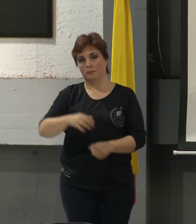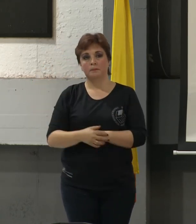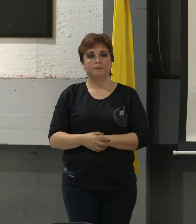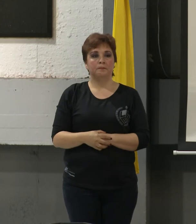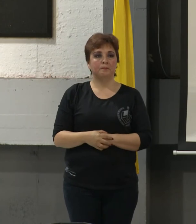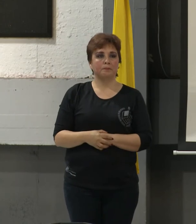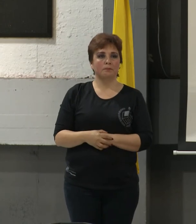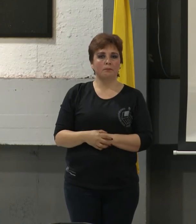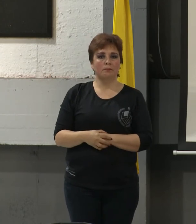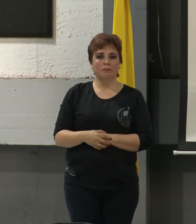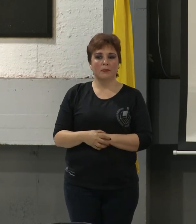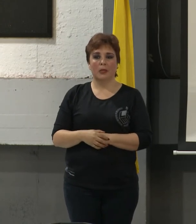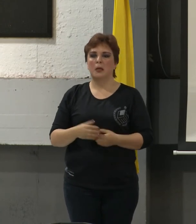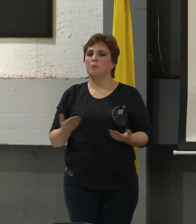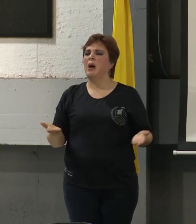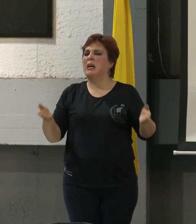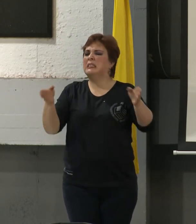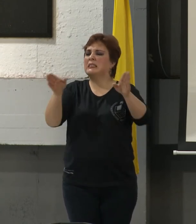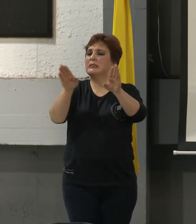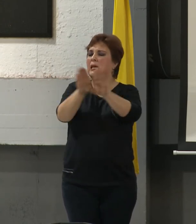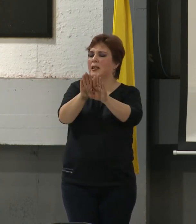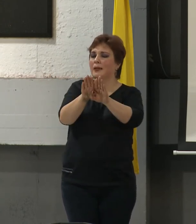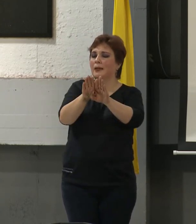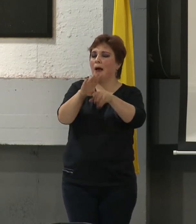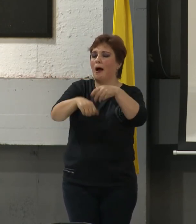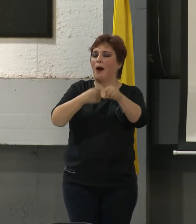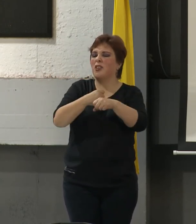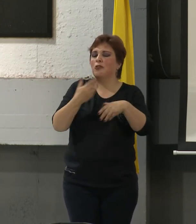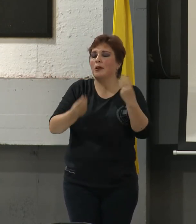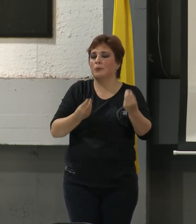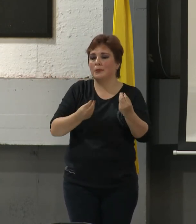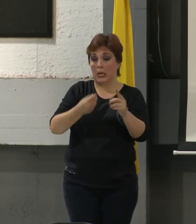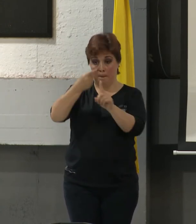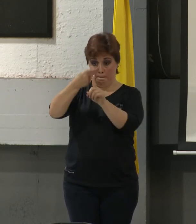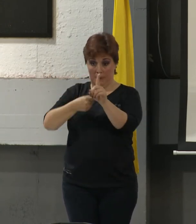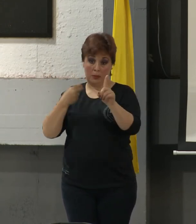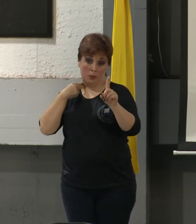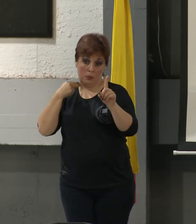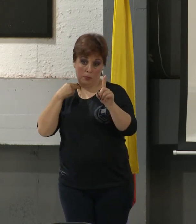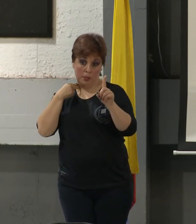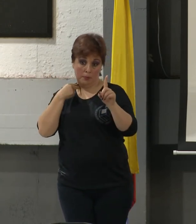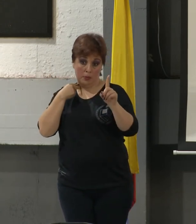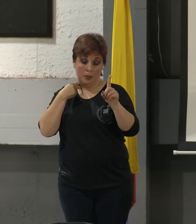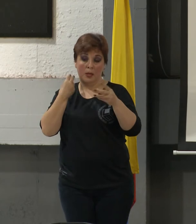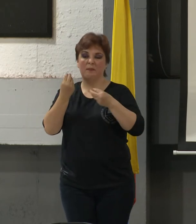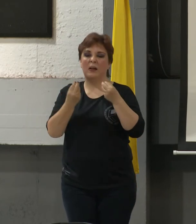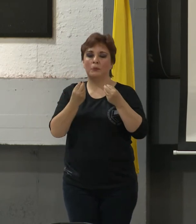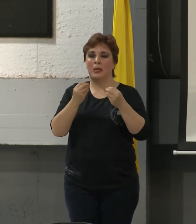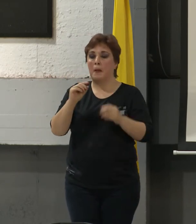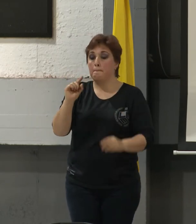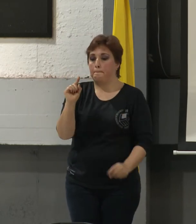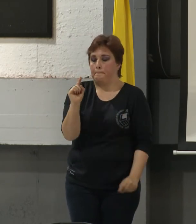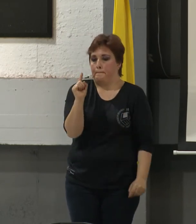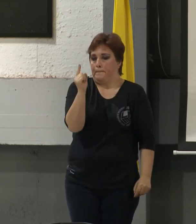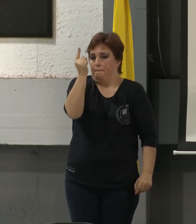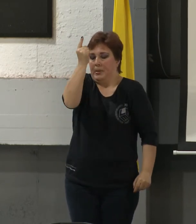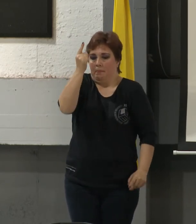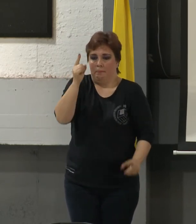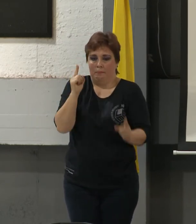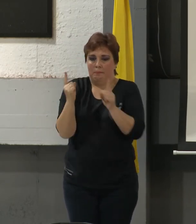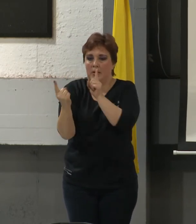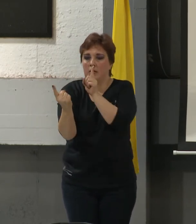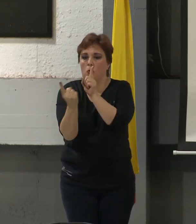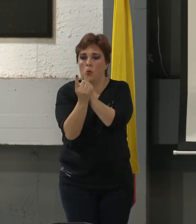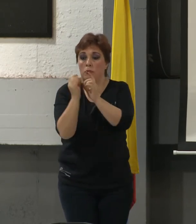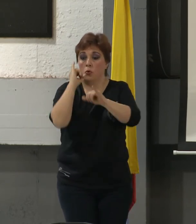como cierre de este año en el mes de noviembre la licenciatura realizará el primer encuentro internacional y segundo